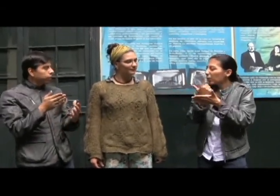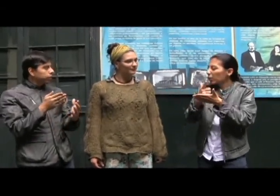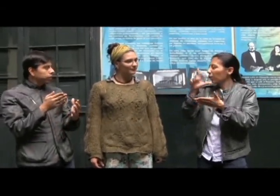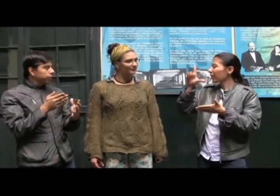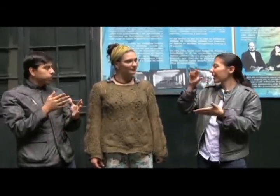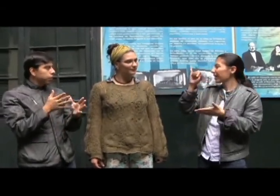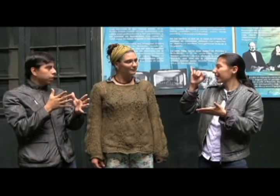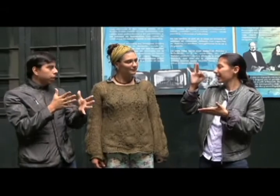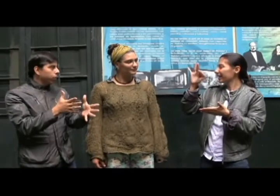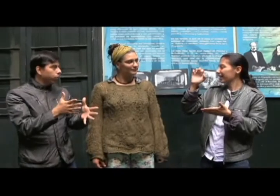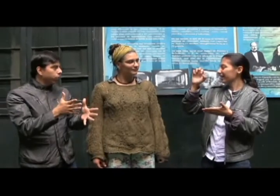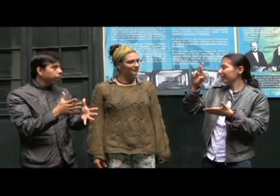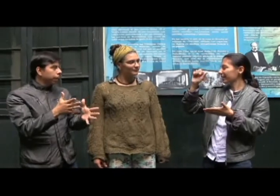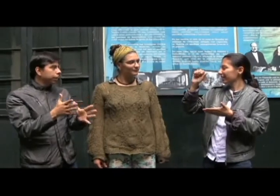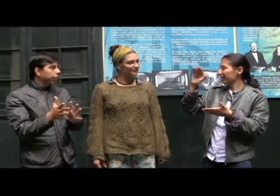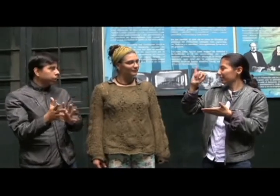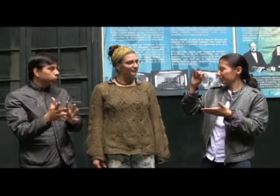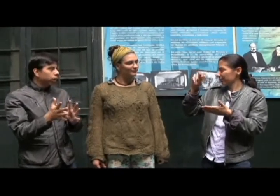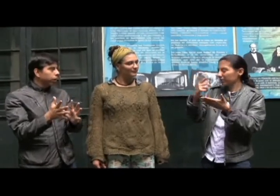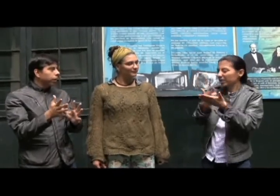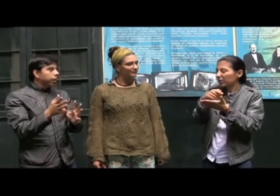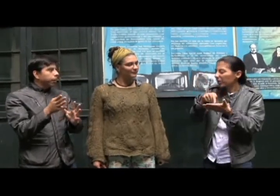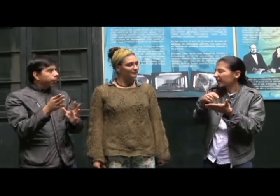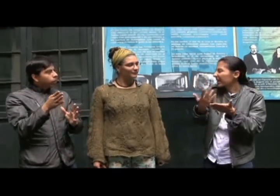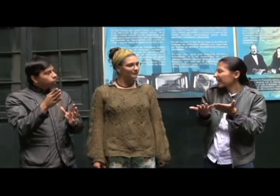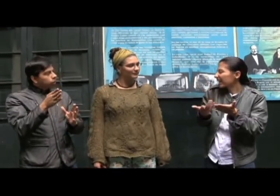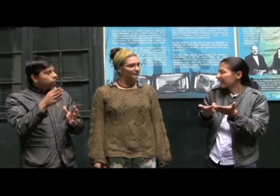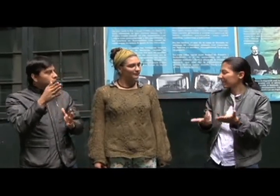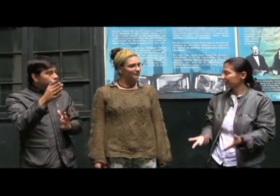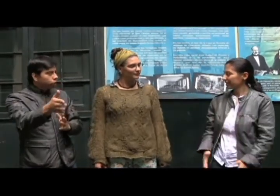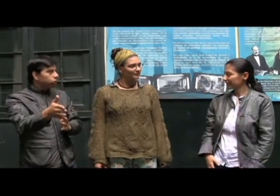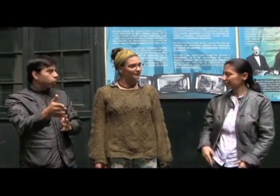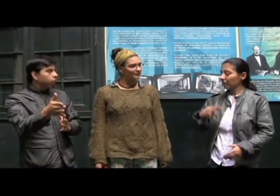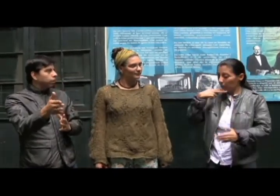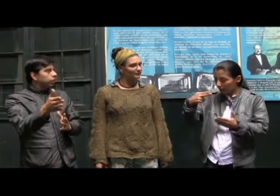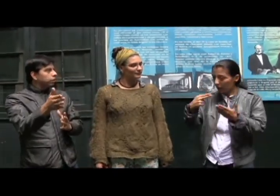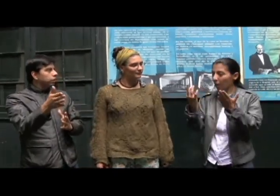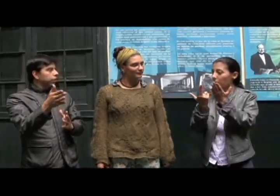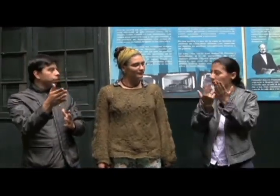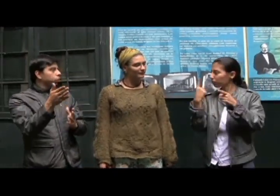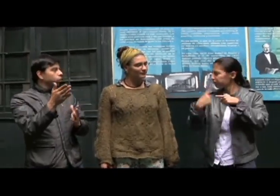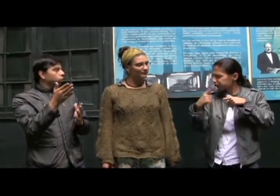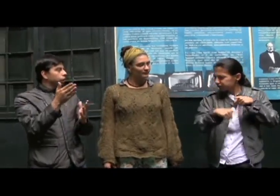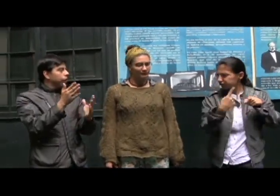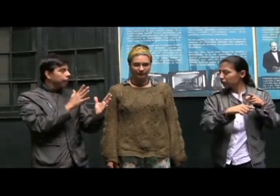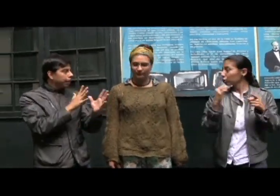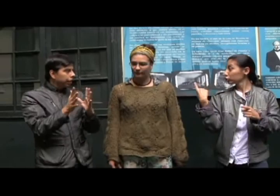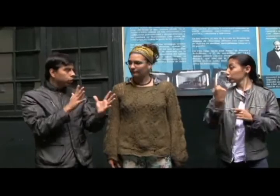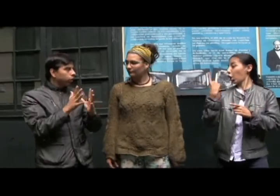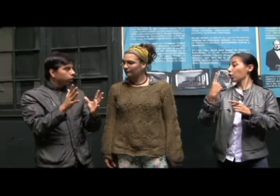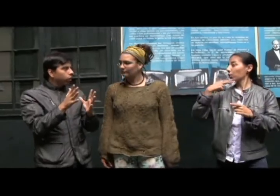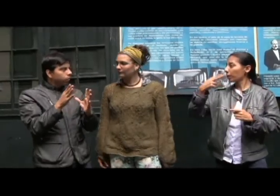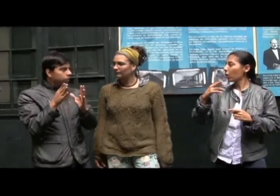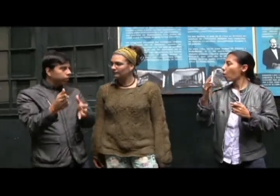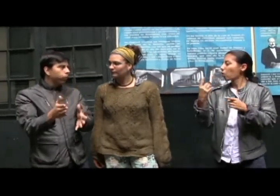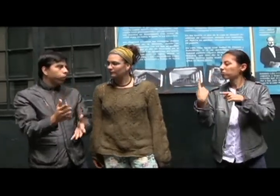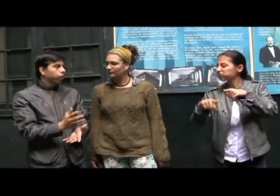es basado en la literatura, pero hacia los niños, ¿cuál es de pronto en la literatura lo que más se enfoca